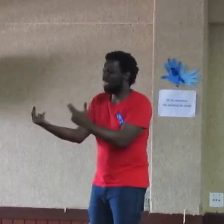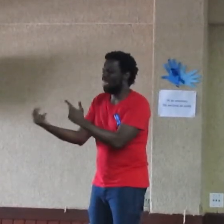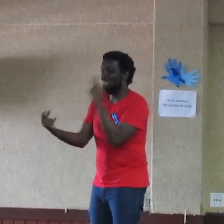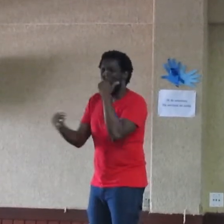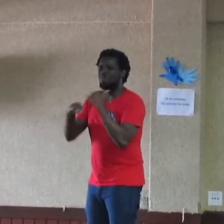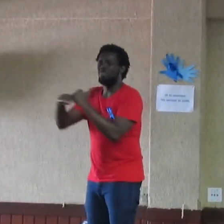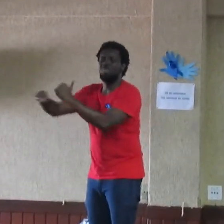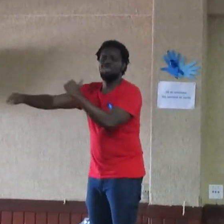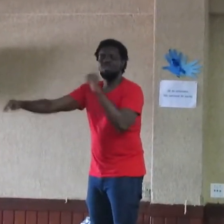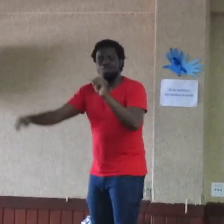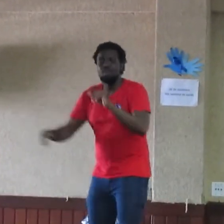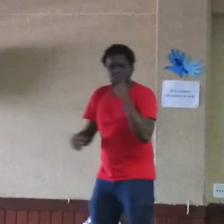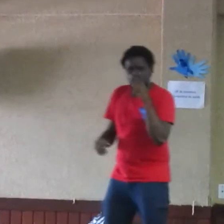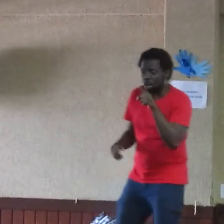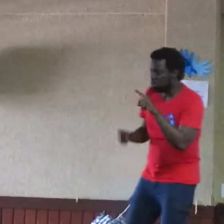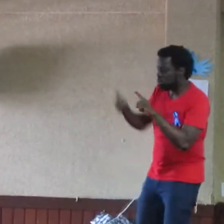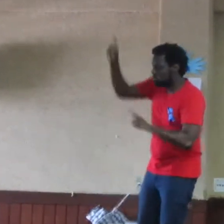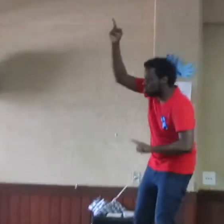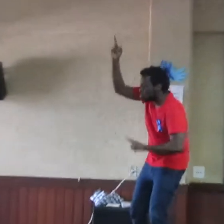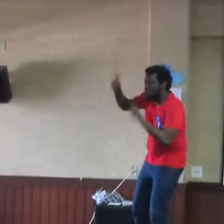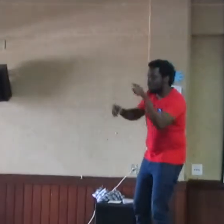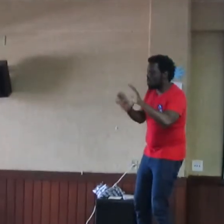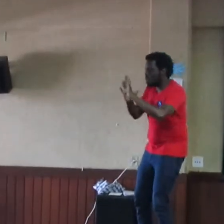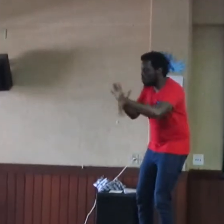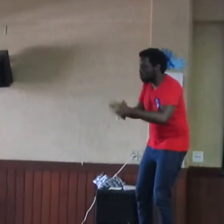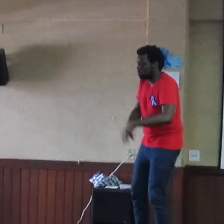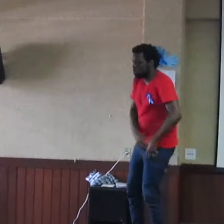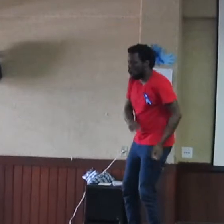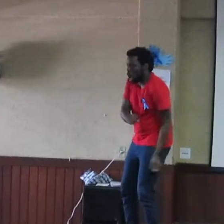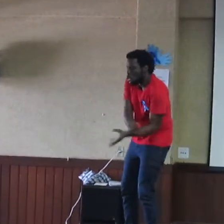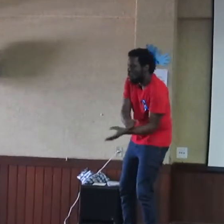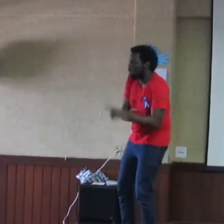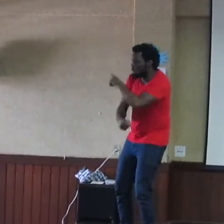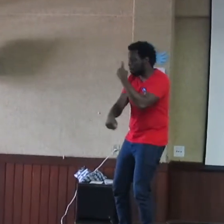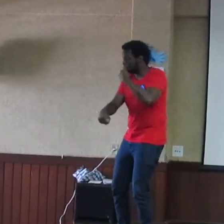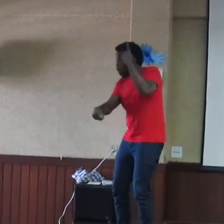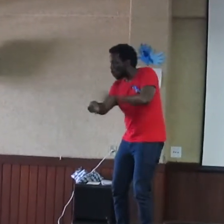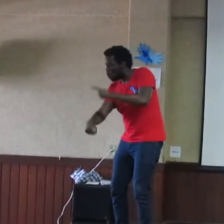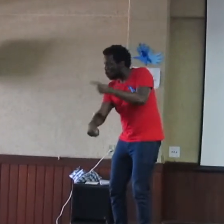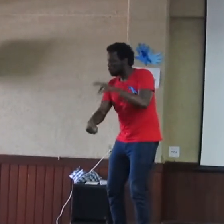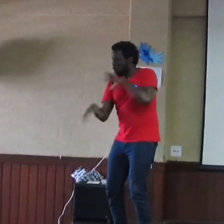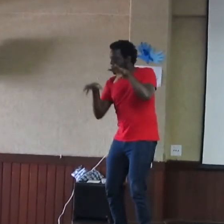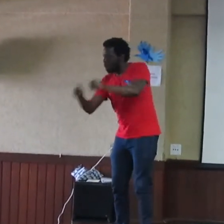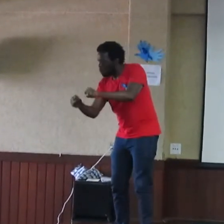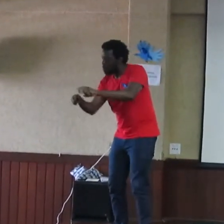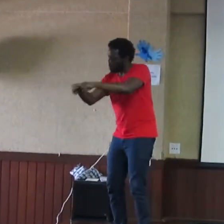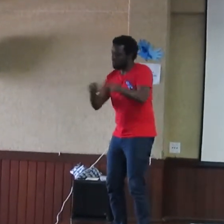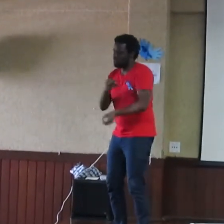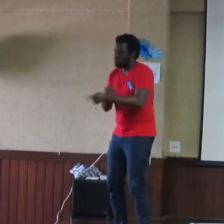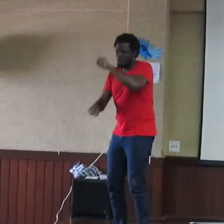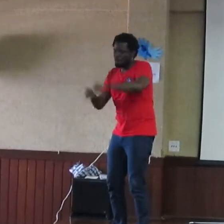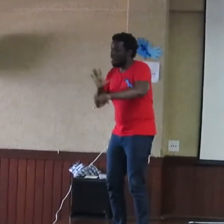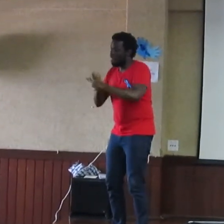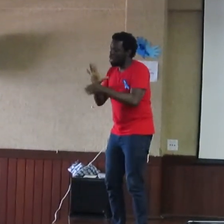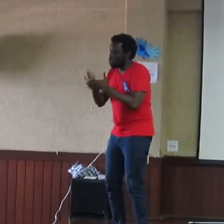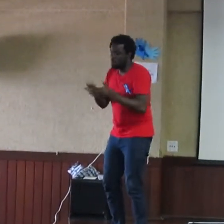não sabe dessas informações e os ouvintes estão sempre sabendo. Às vezes também é passado em forma de gestos,